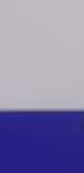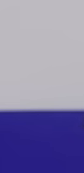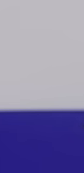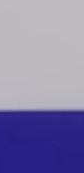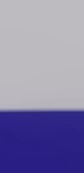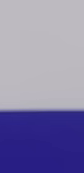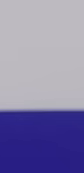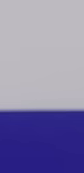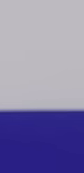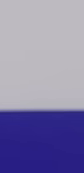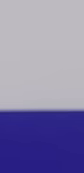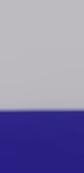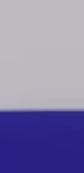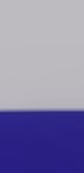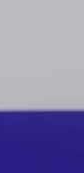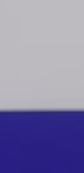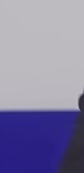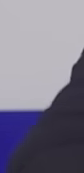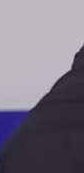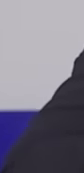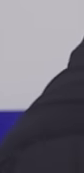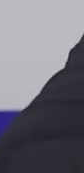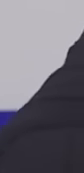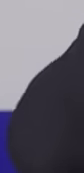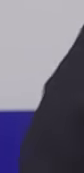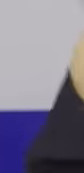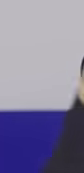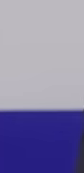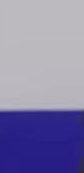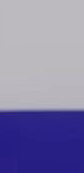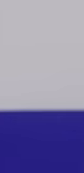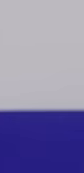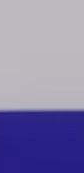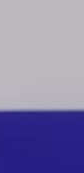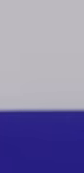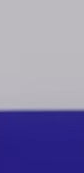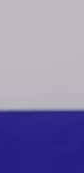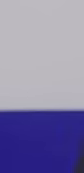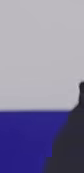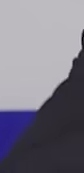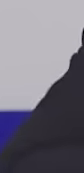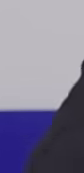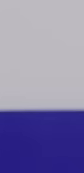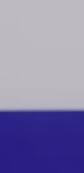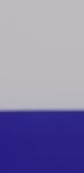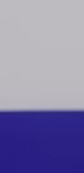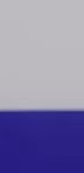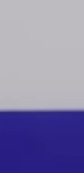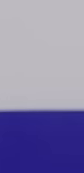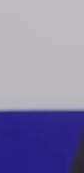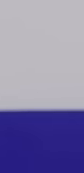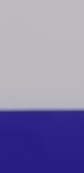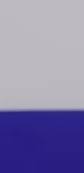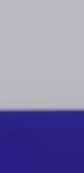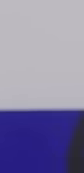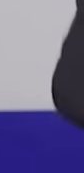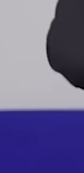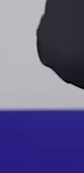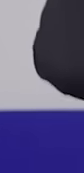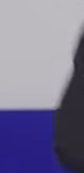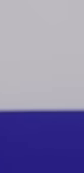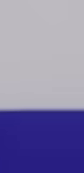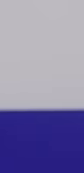딥러닝 연구를 지원한 캐나다 정부가 있었기 때문에 토론토 대학교가 인공지능의 메카가 된 것입니다.